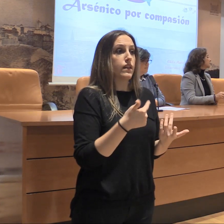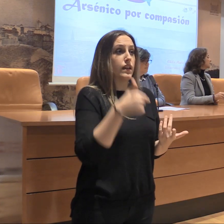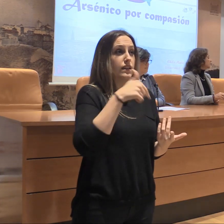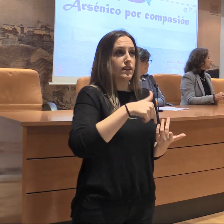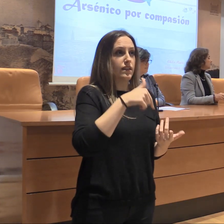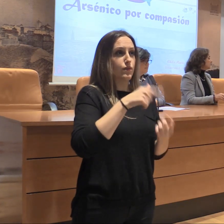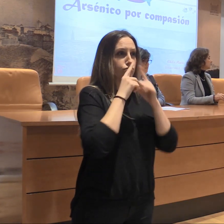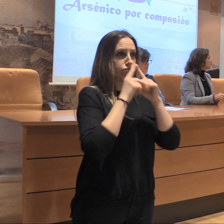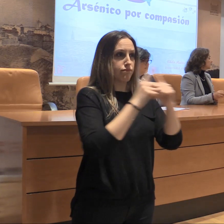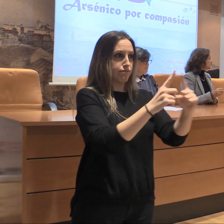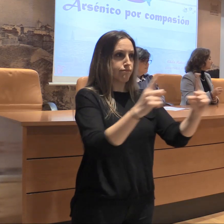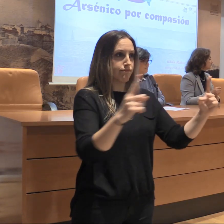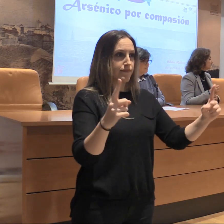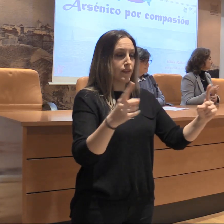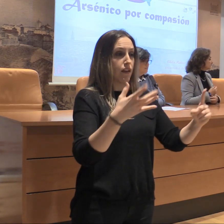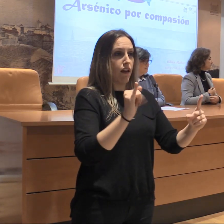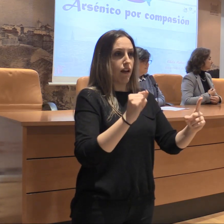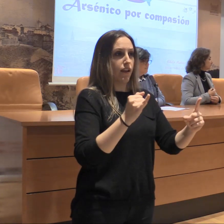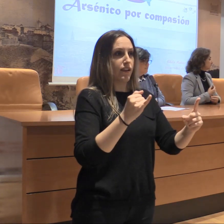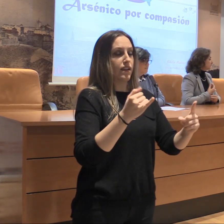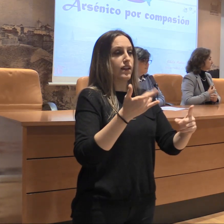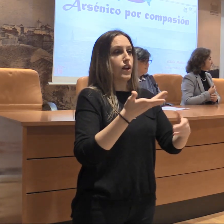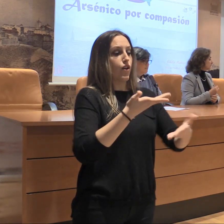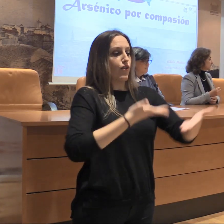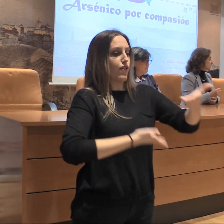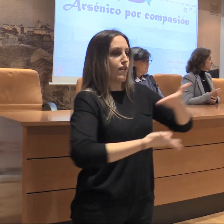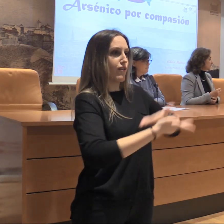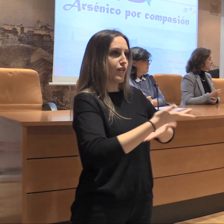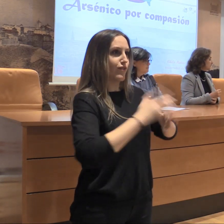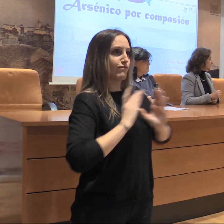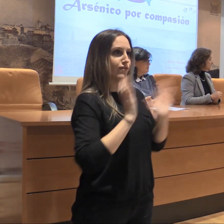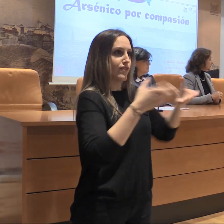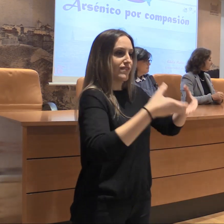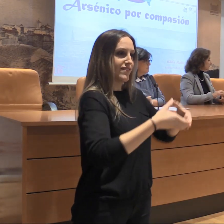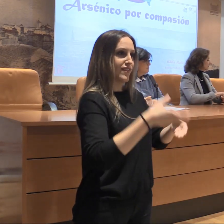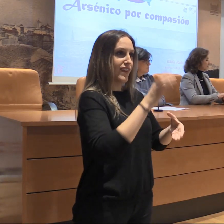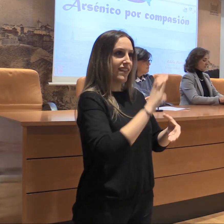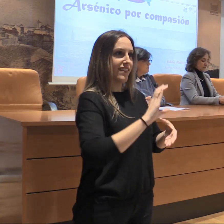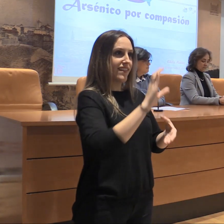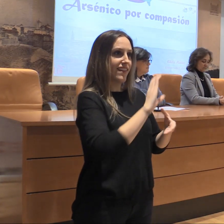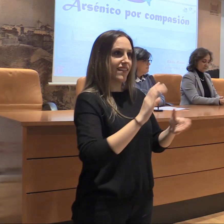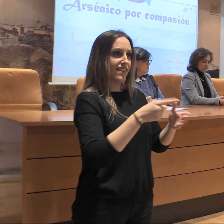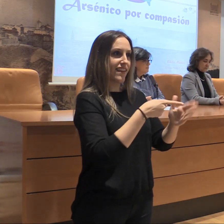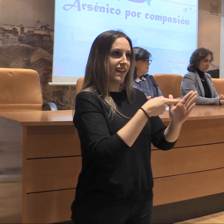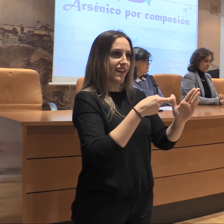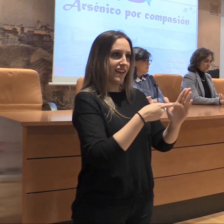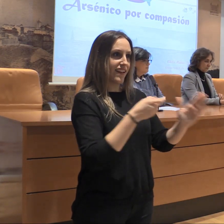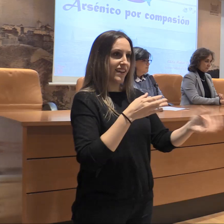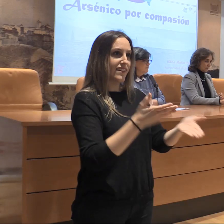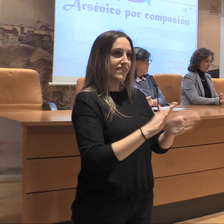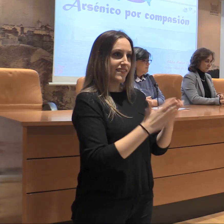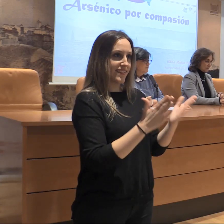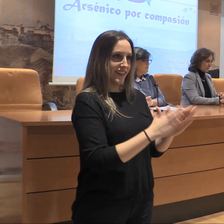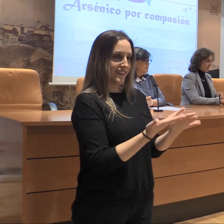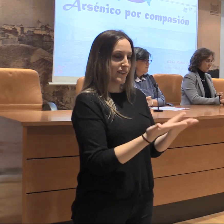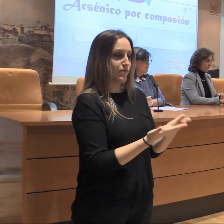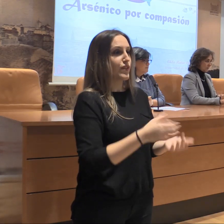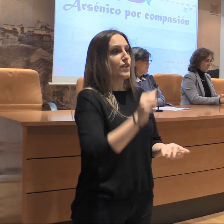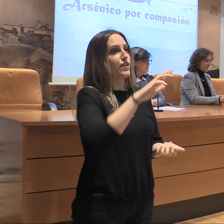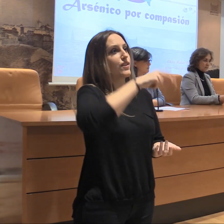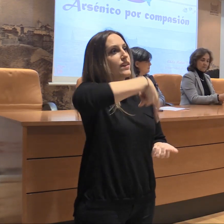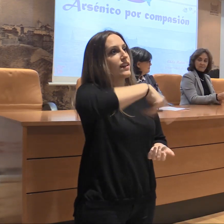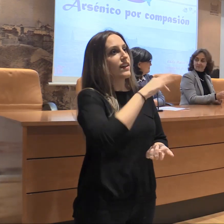año hemos continuado la colaboración con el colectivo Ciencia a la Carta, con Arancha,